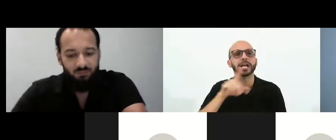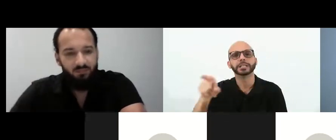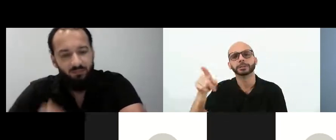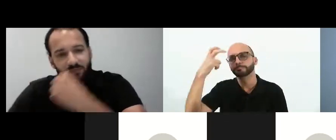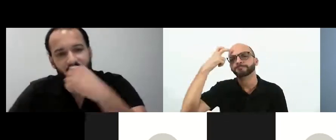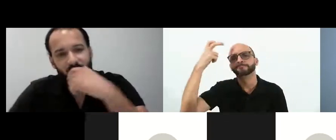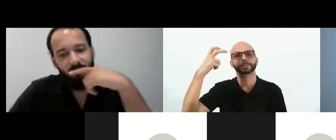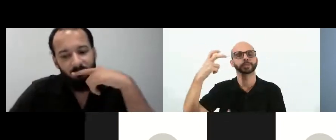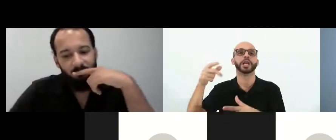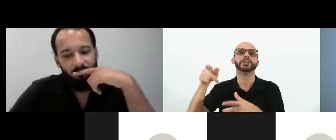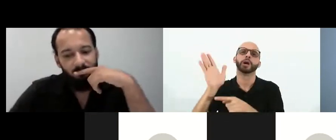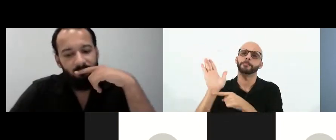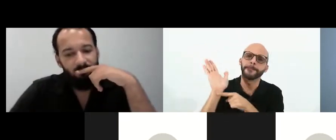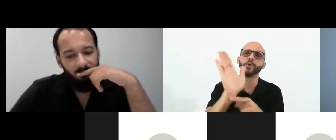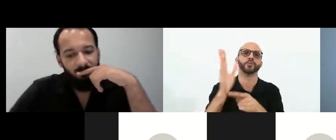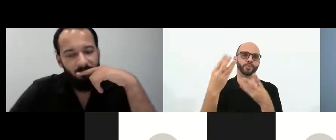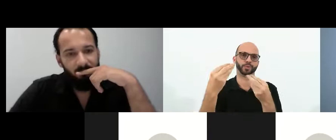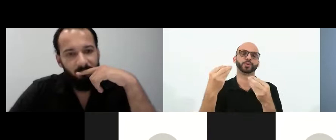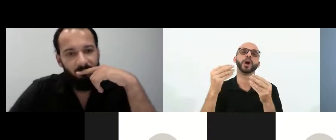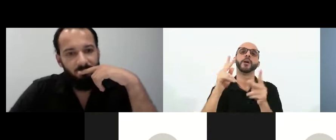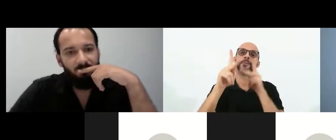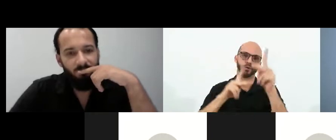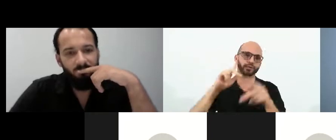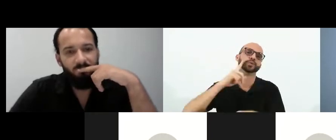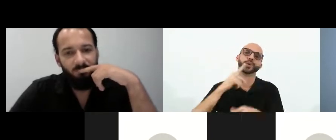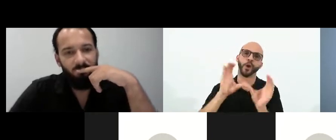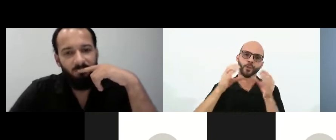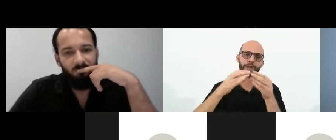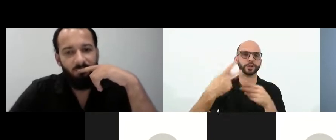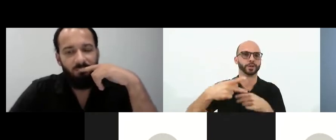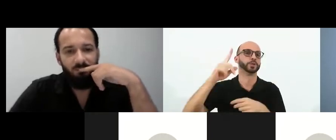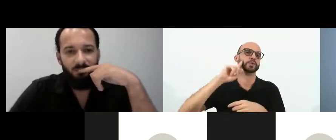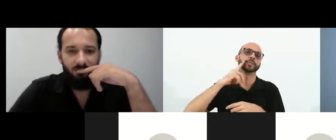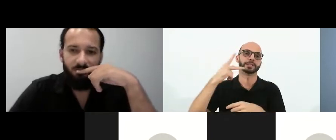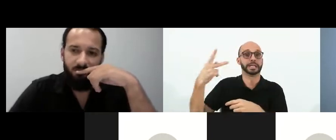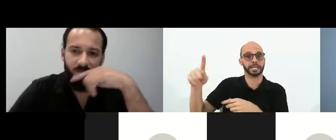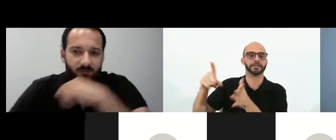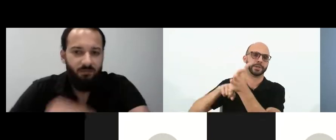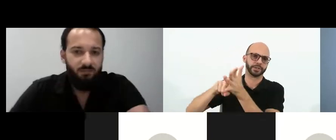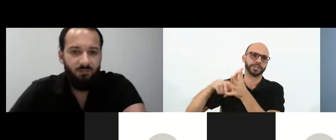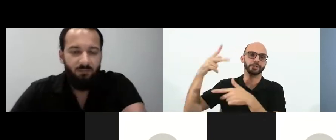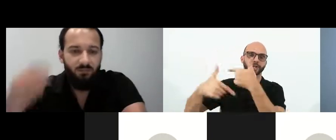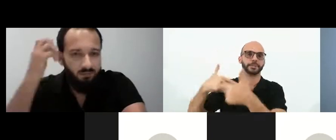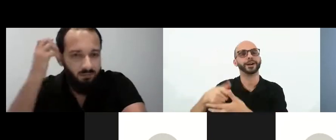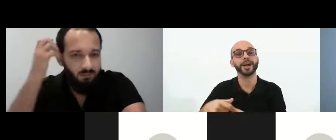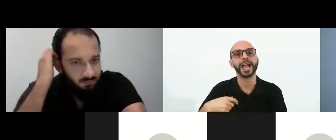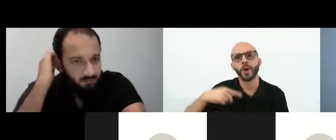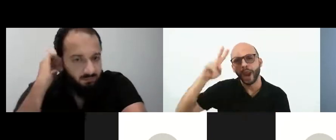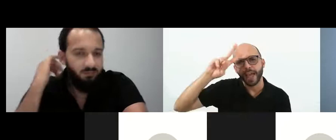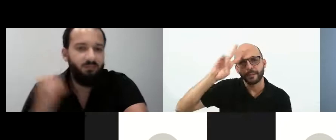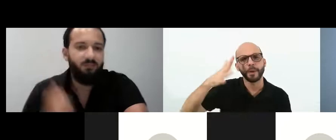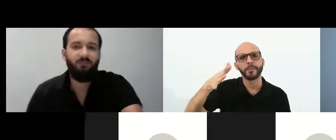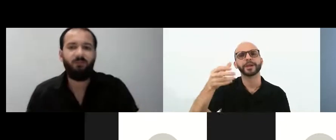é muito conhecido, vocês conhecem, ele já apresentou muito sobre essa questão da comunidade surda,